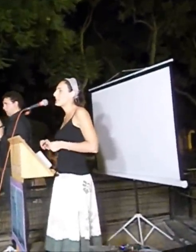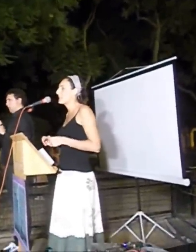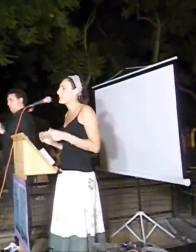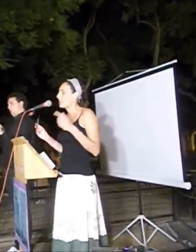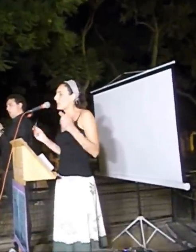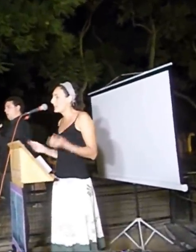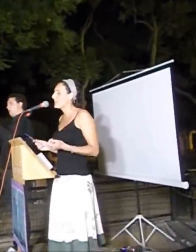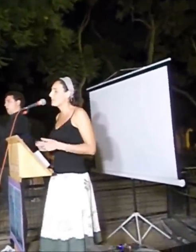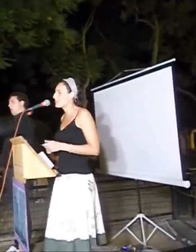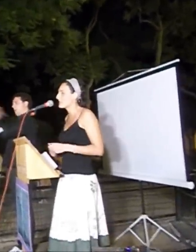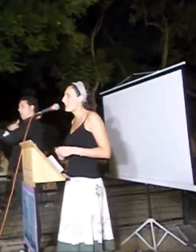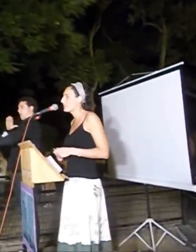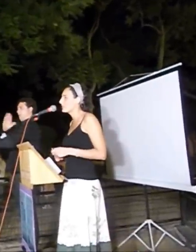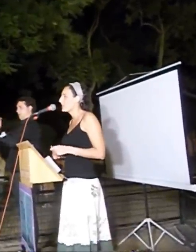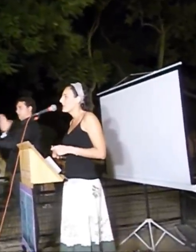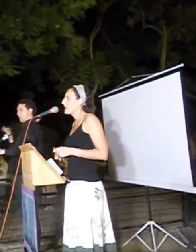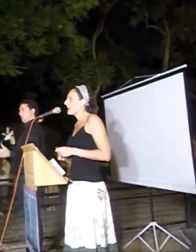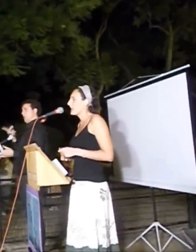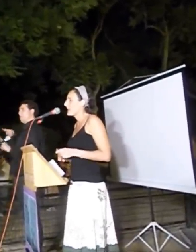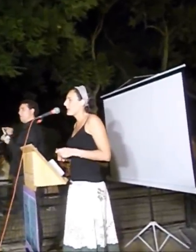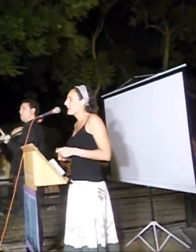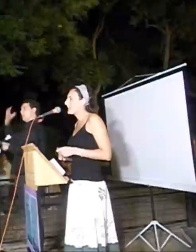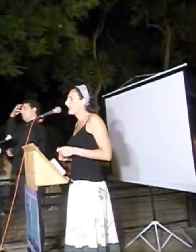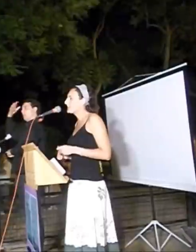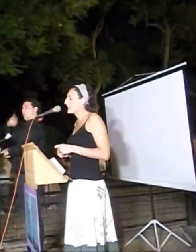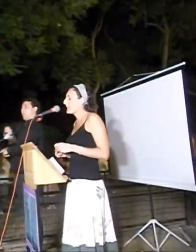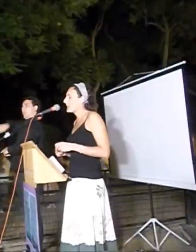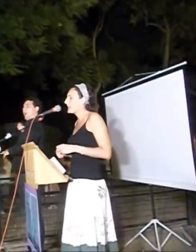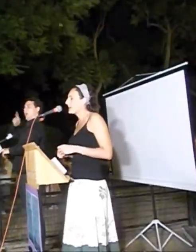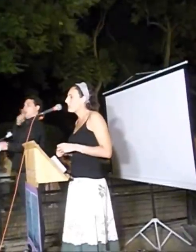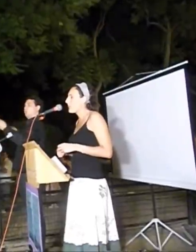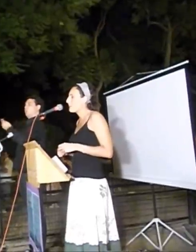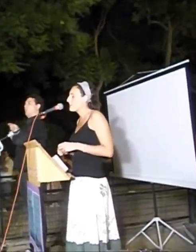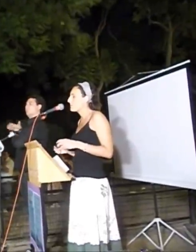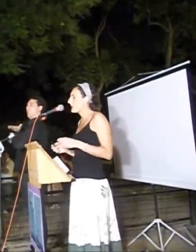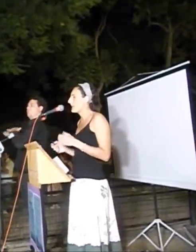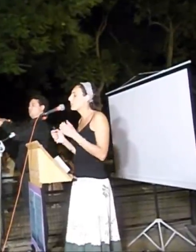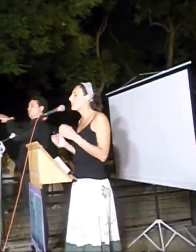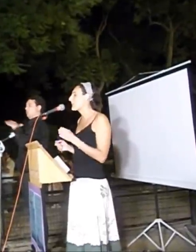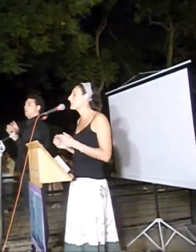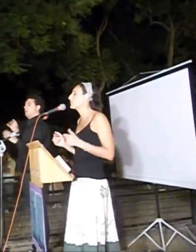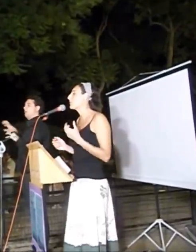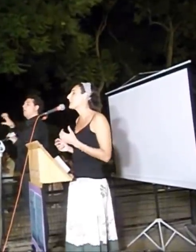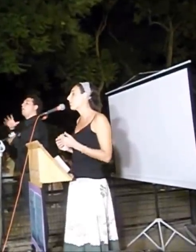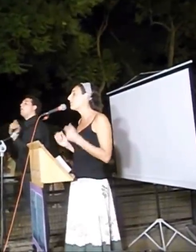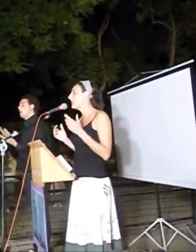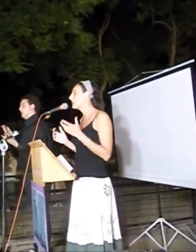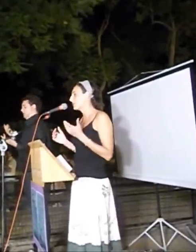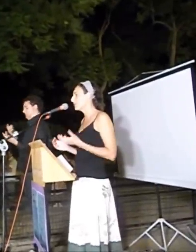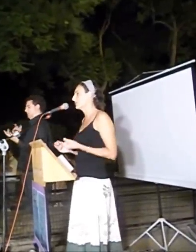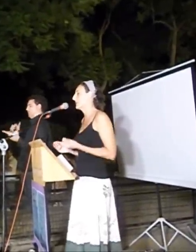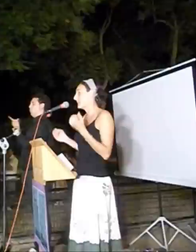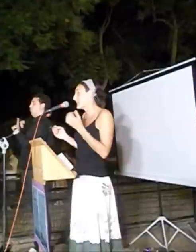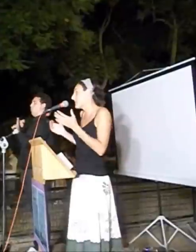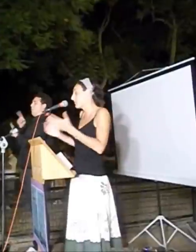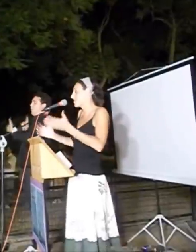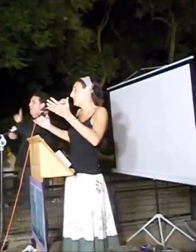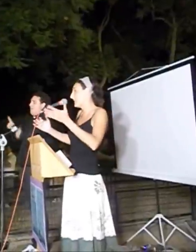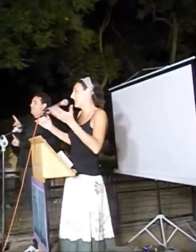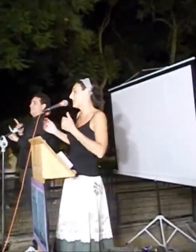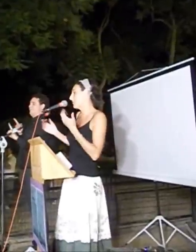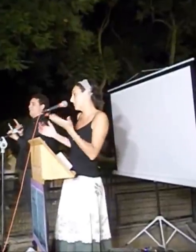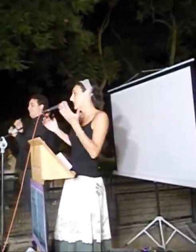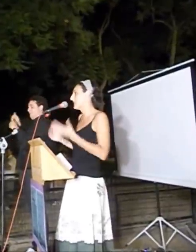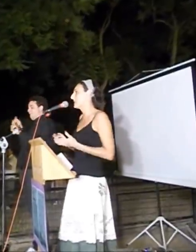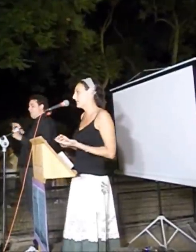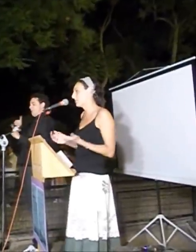democracia y a la soberanía de los estados eh que es el la forma de resolver conflictos que es que ya de por si